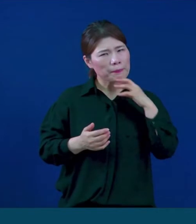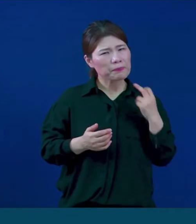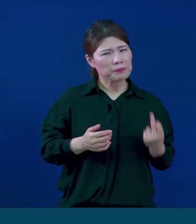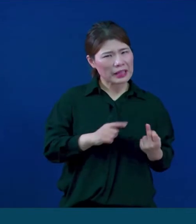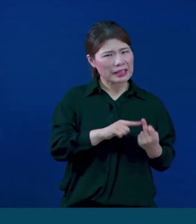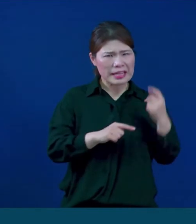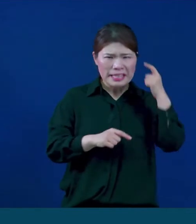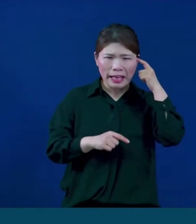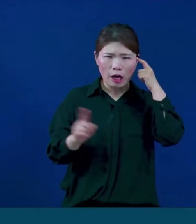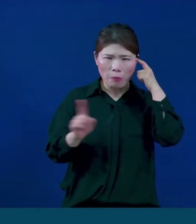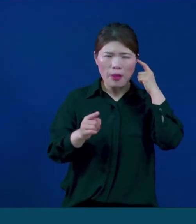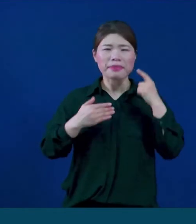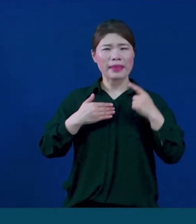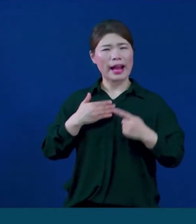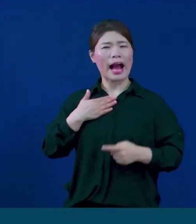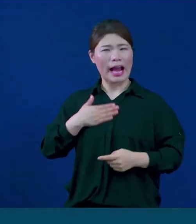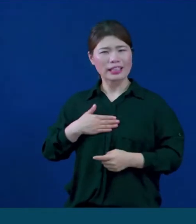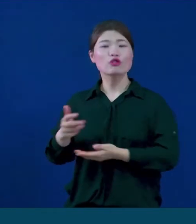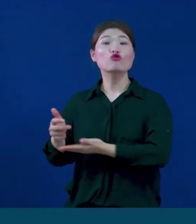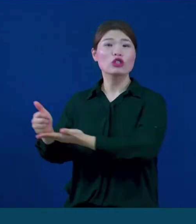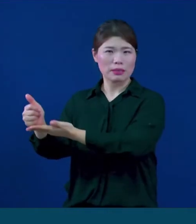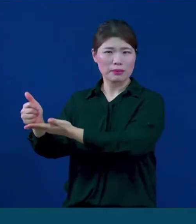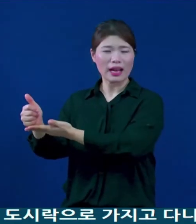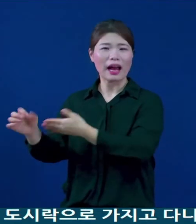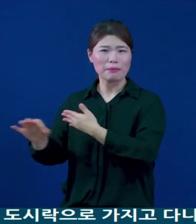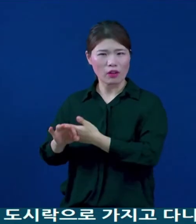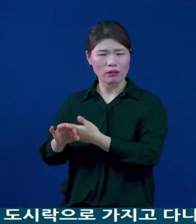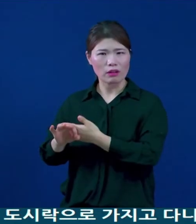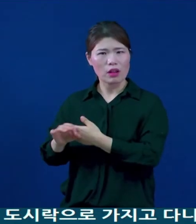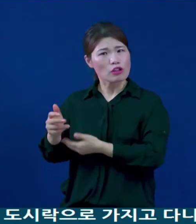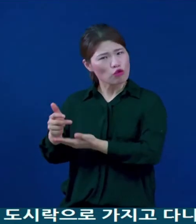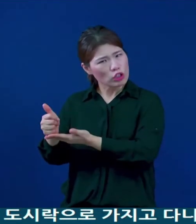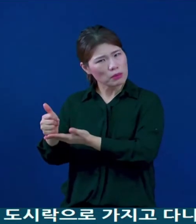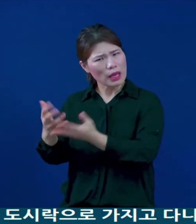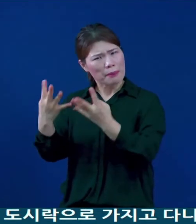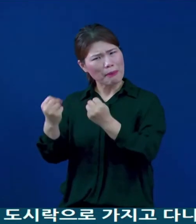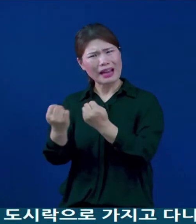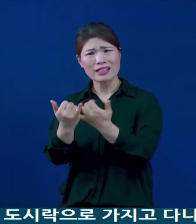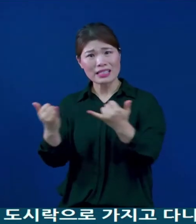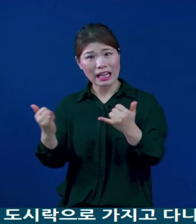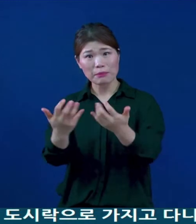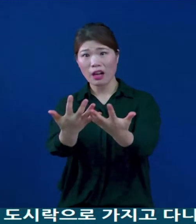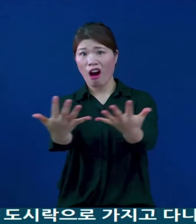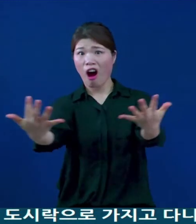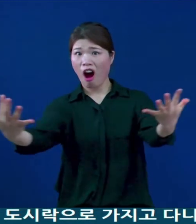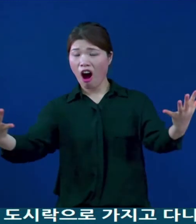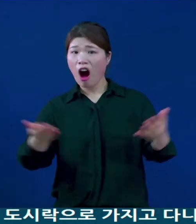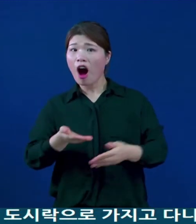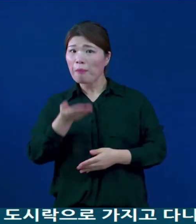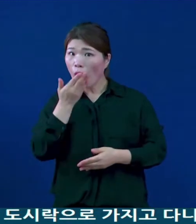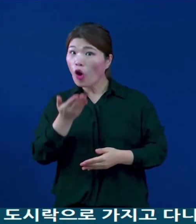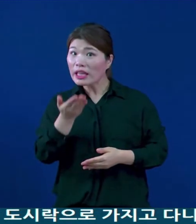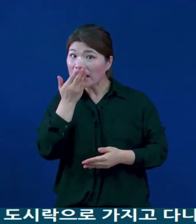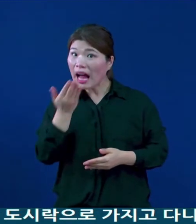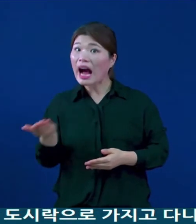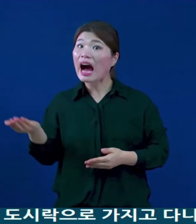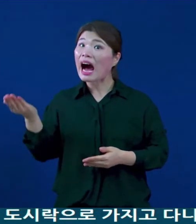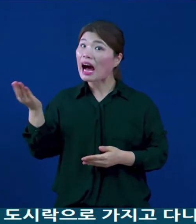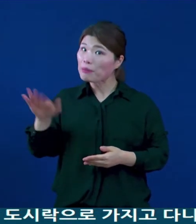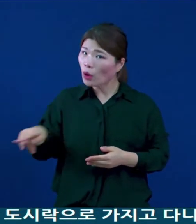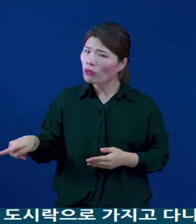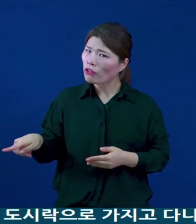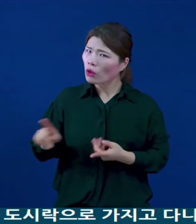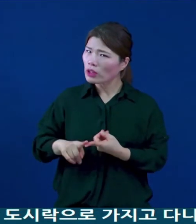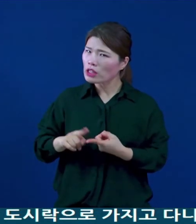주님이시라면, 그리고 주님이 이 많은 사람들을 먹이시겠다고 작심을 하셨다면